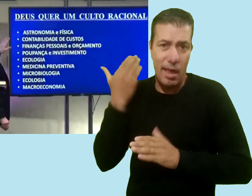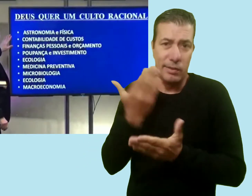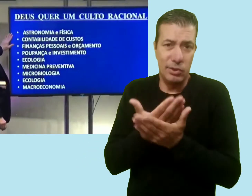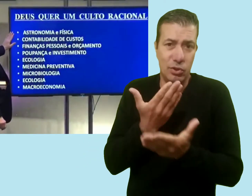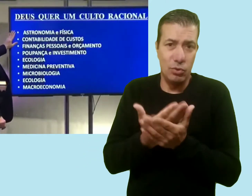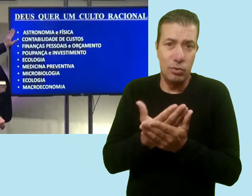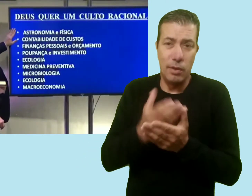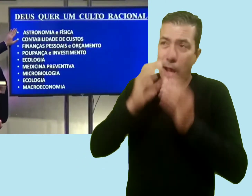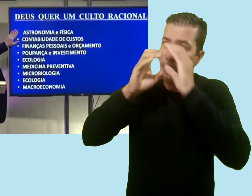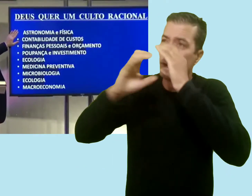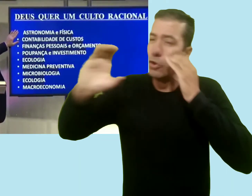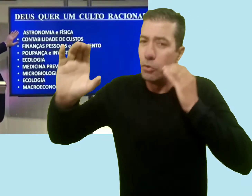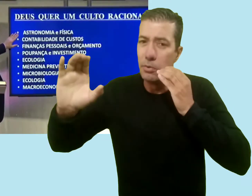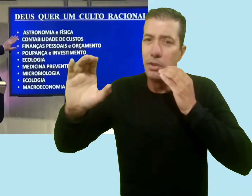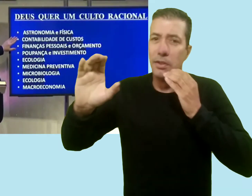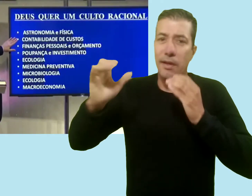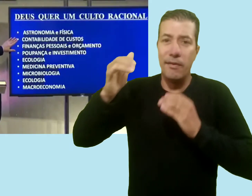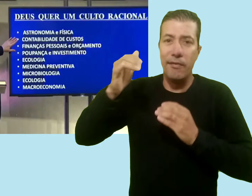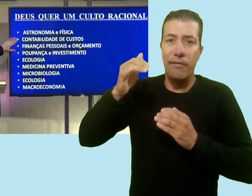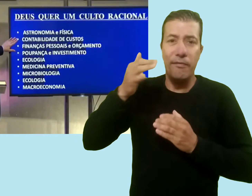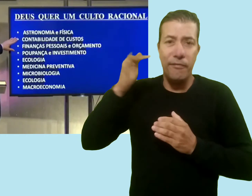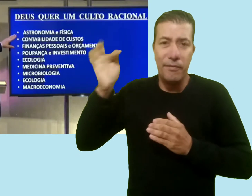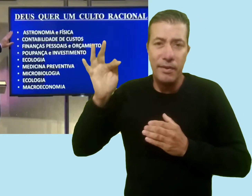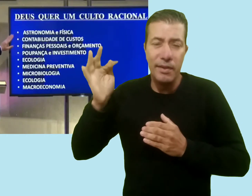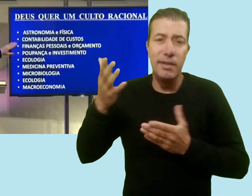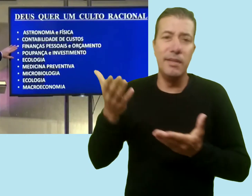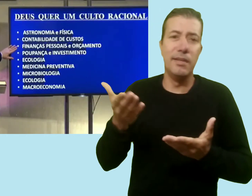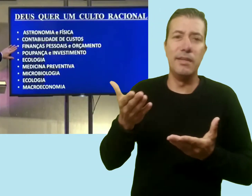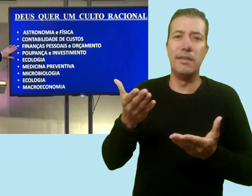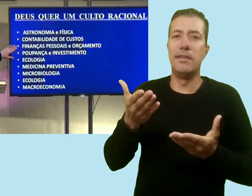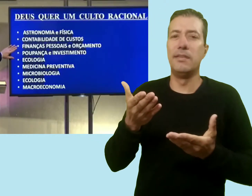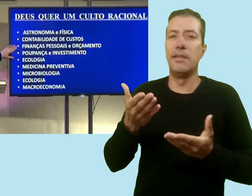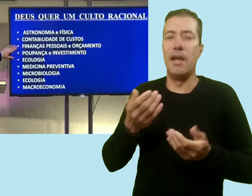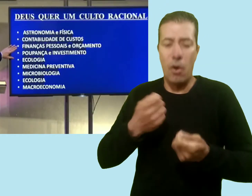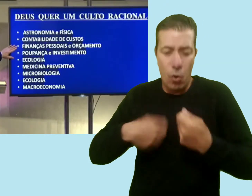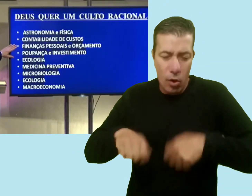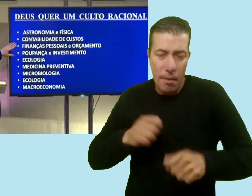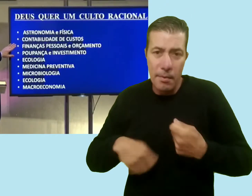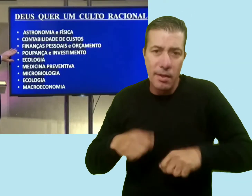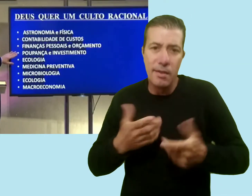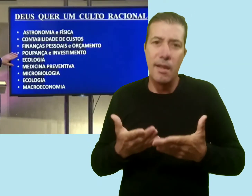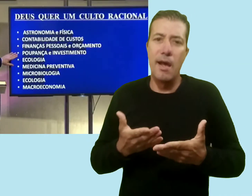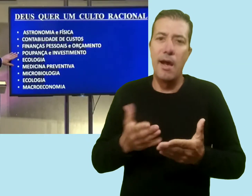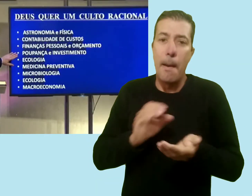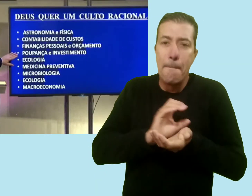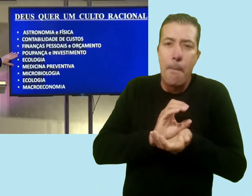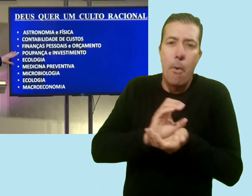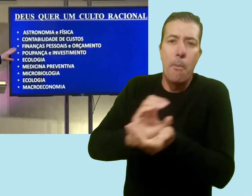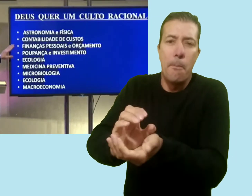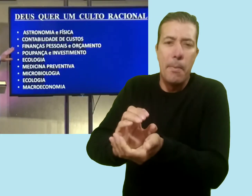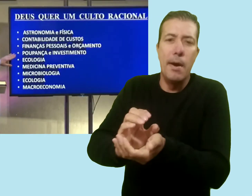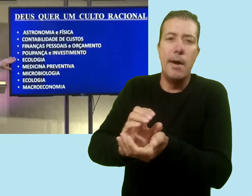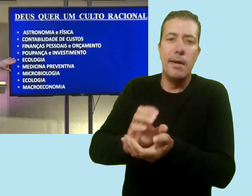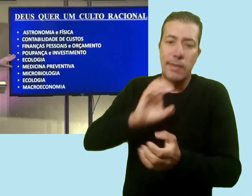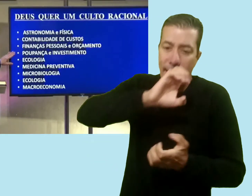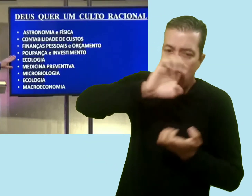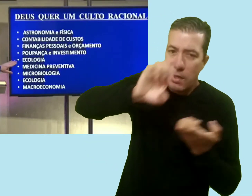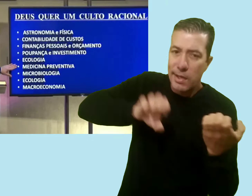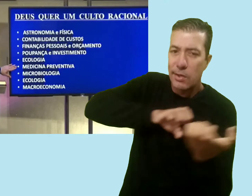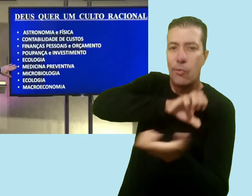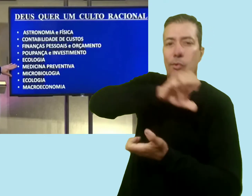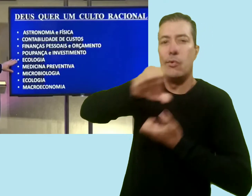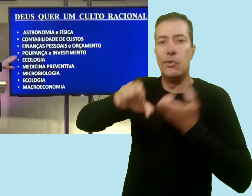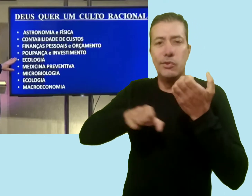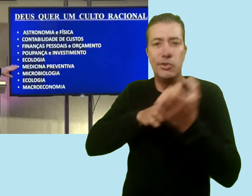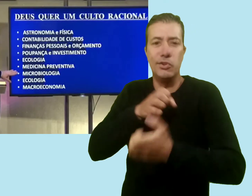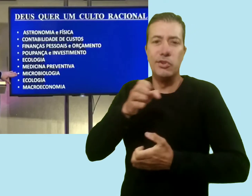aula, onde falamos de astronomia e física, contabilidade de custos, finanças pessoais e orçamento, poupança e investimento, ecologia,